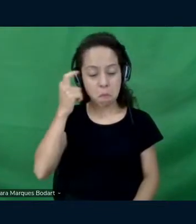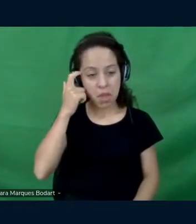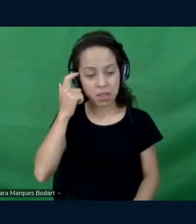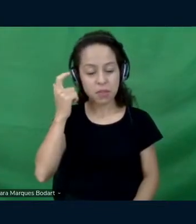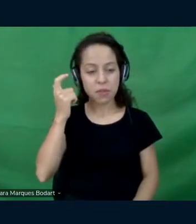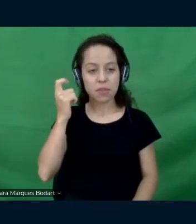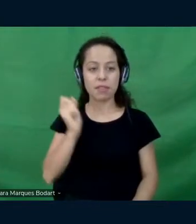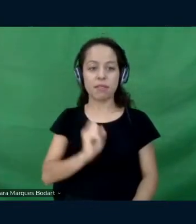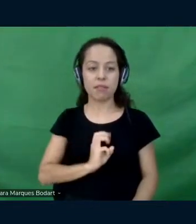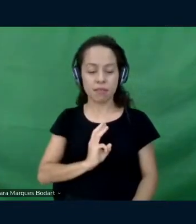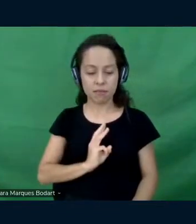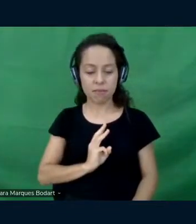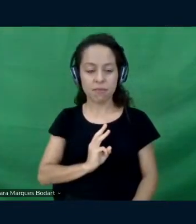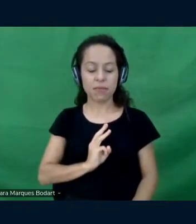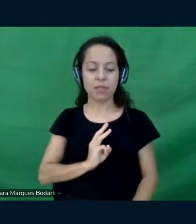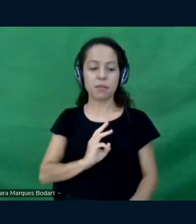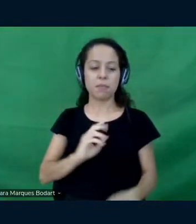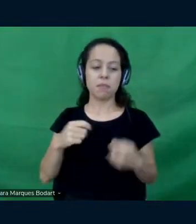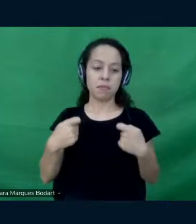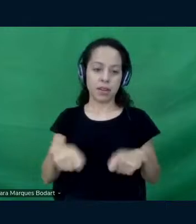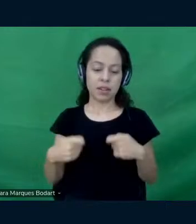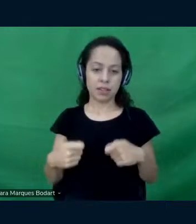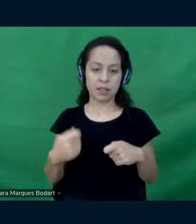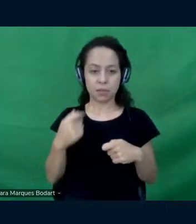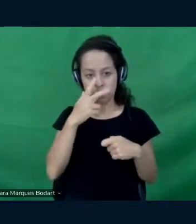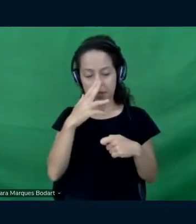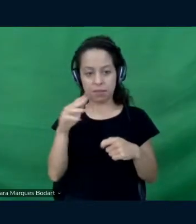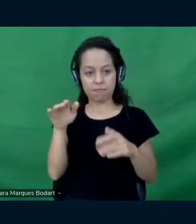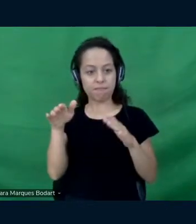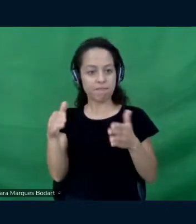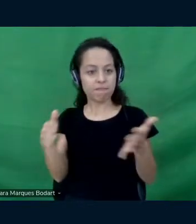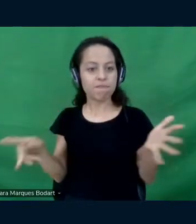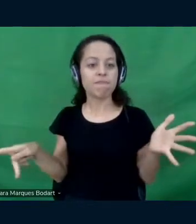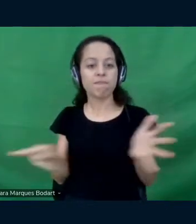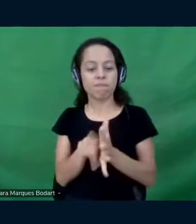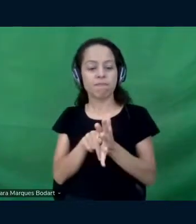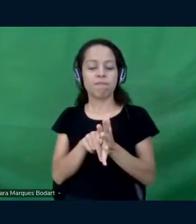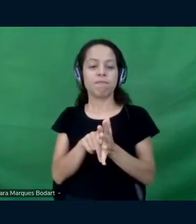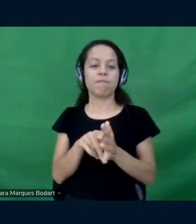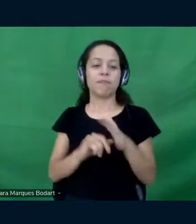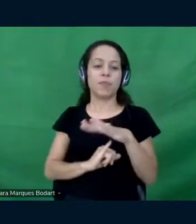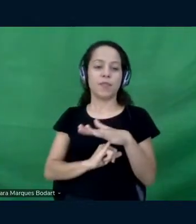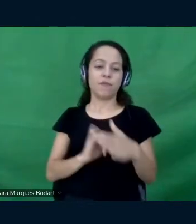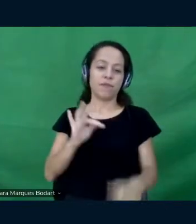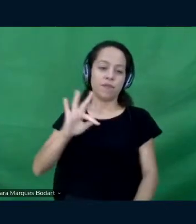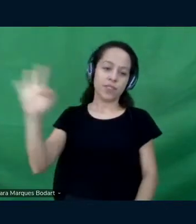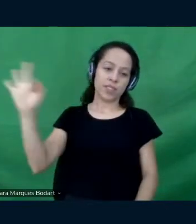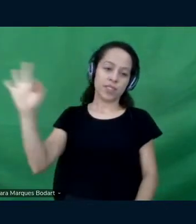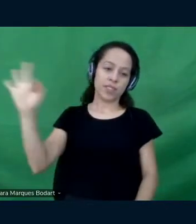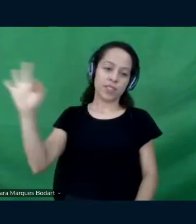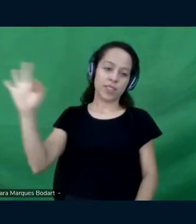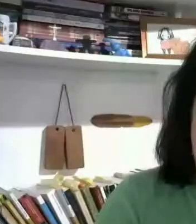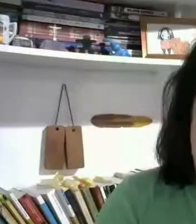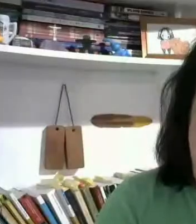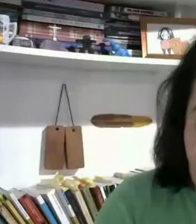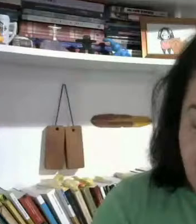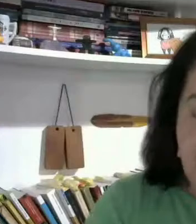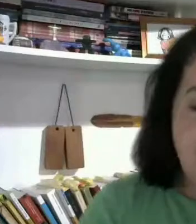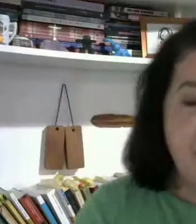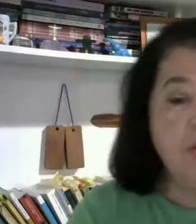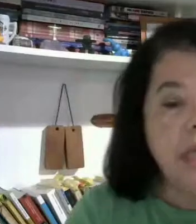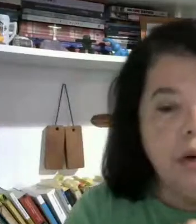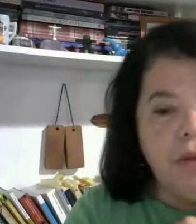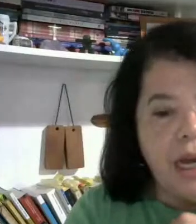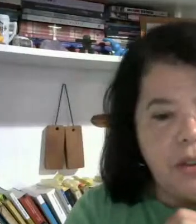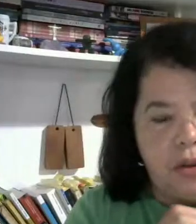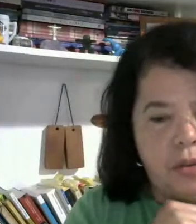né, de oferta quase que exclusiva aí da rede federal, ou exclusiva, ou federalizado, como alguns dizem, né?